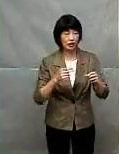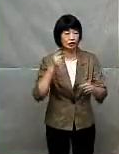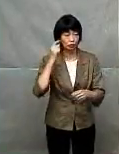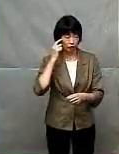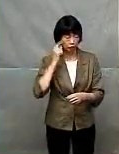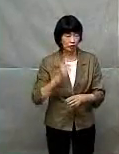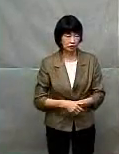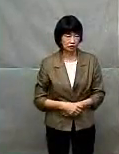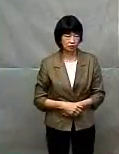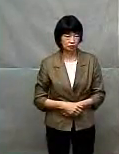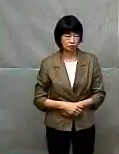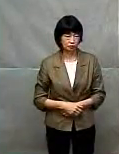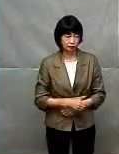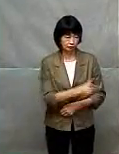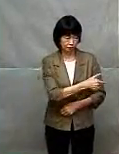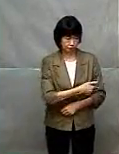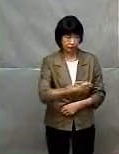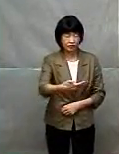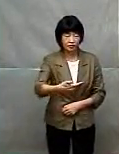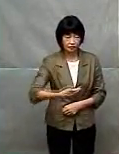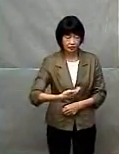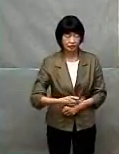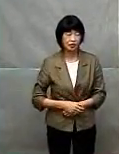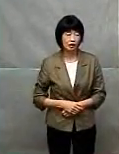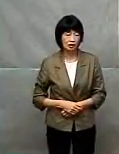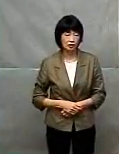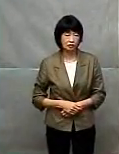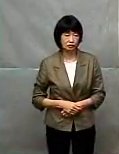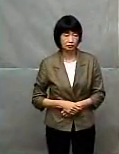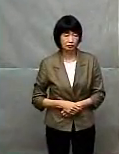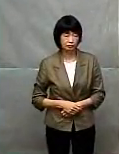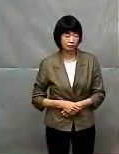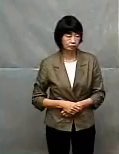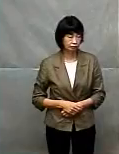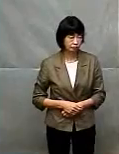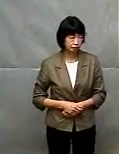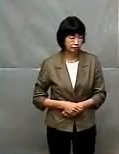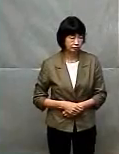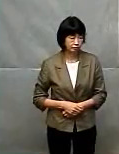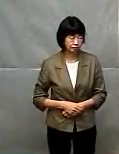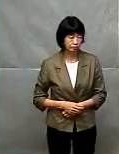。 1点だけ、知事、平たく言うと、